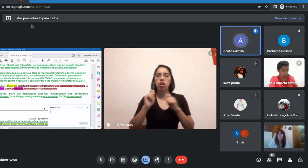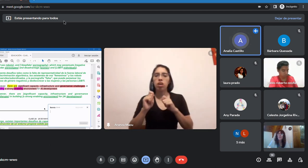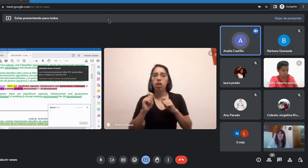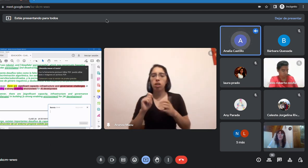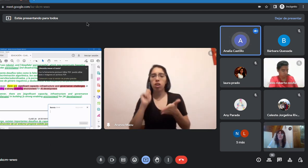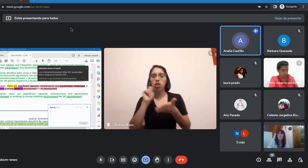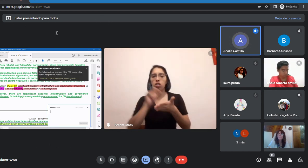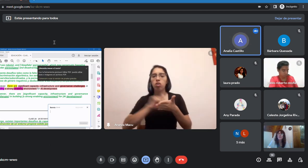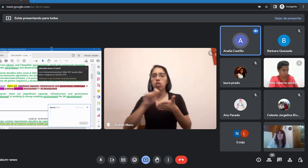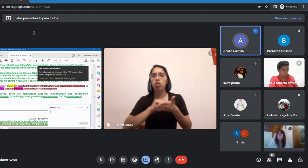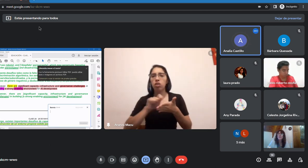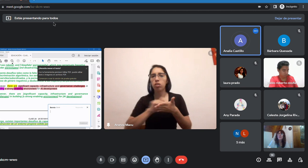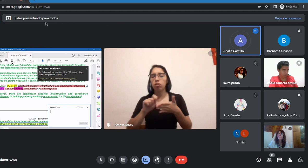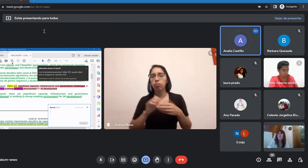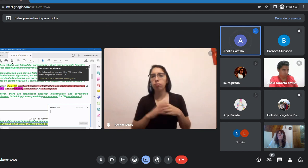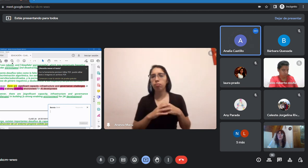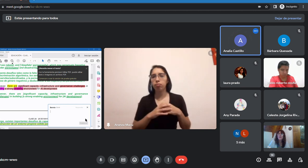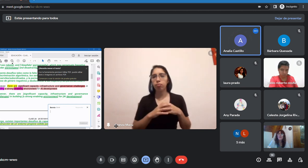Desarrollo de IA.